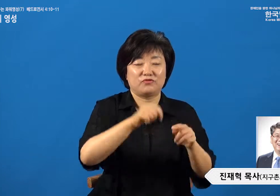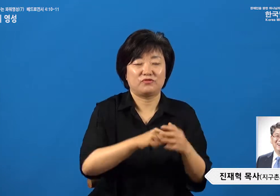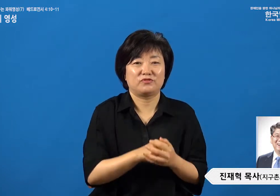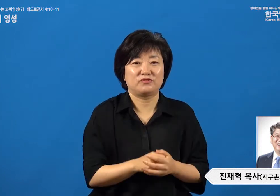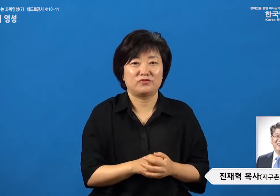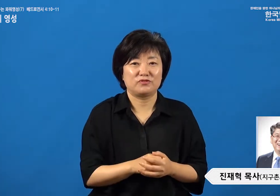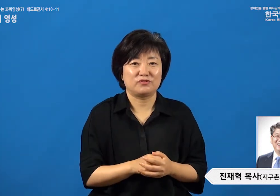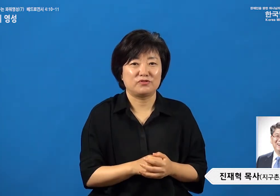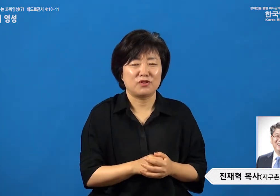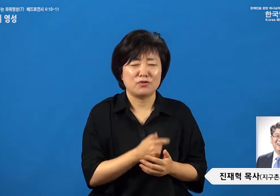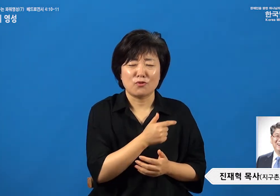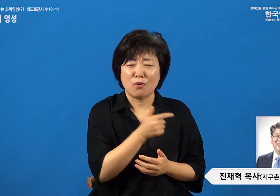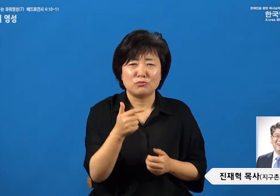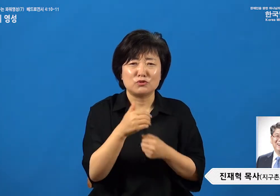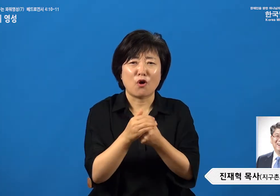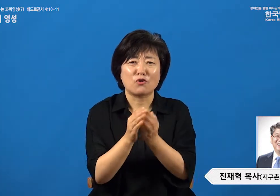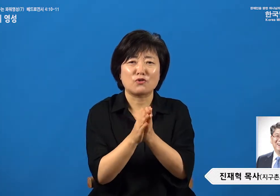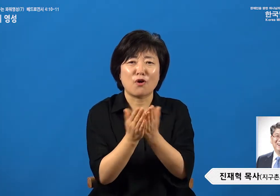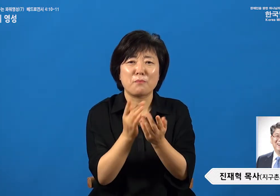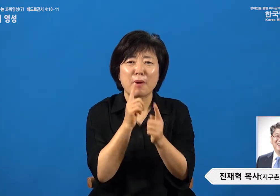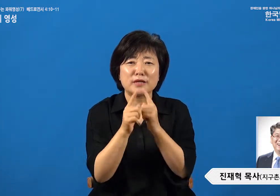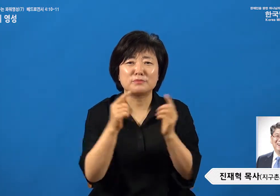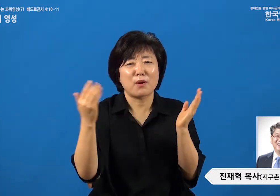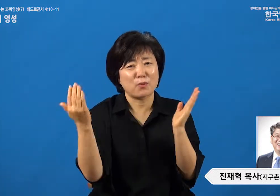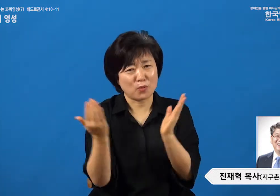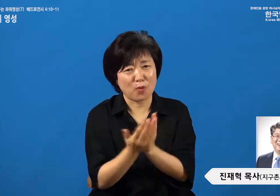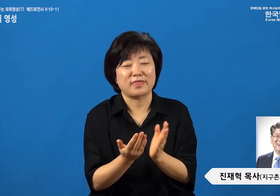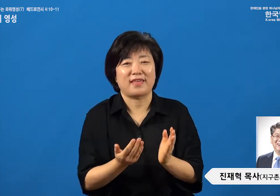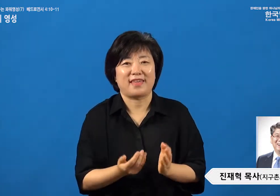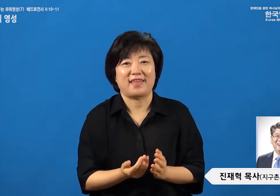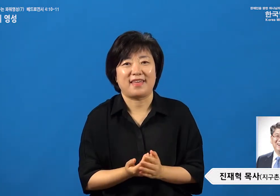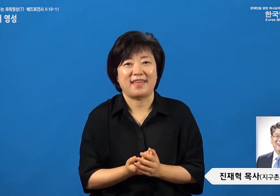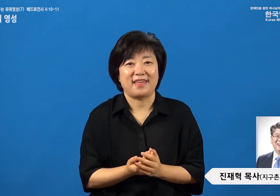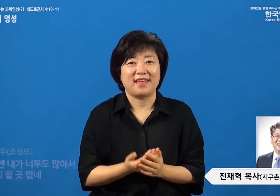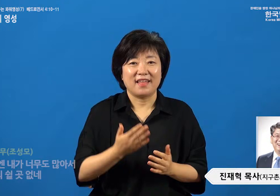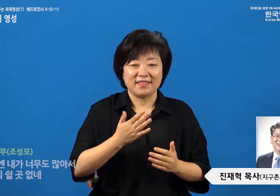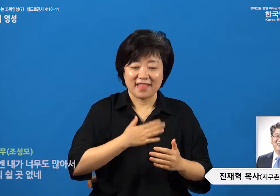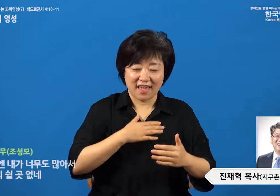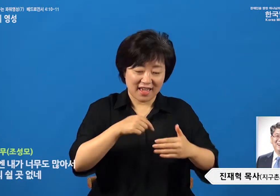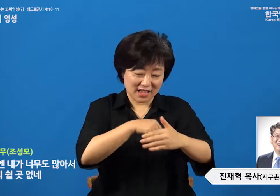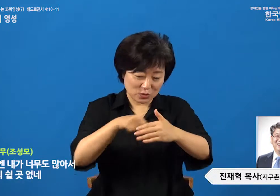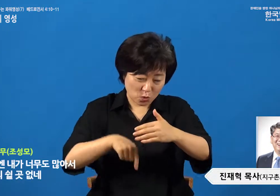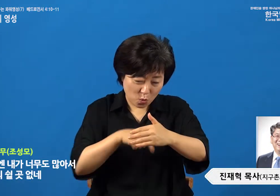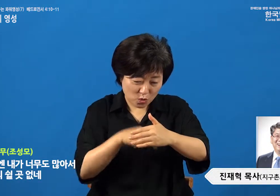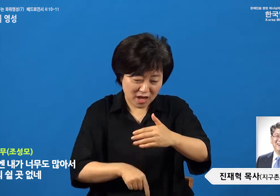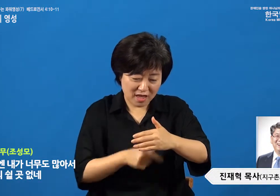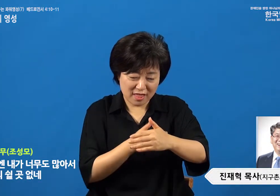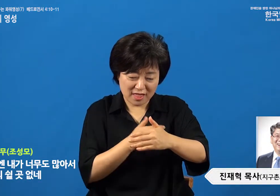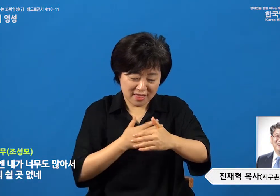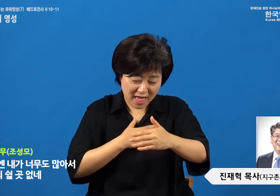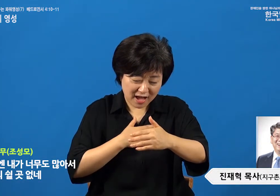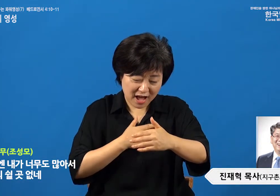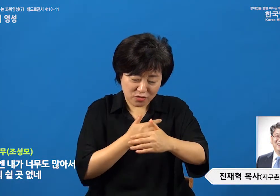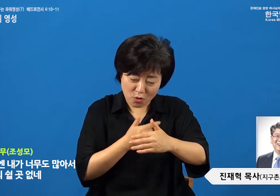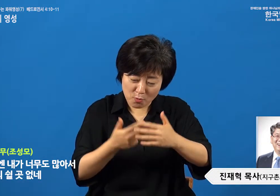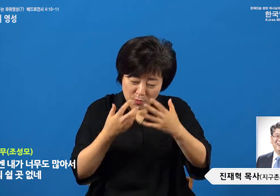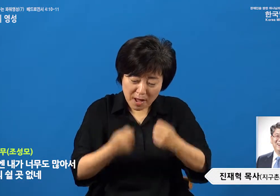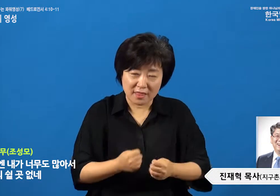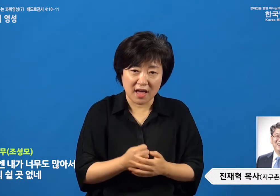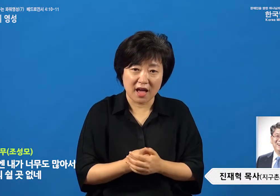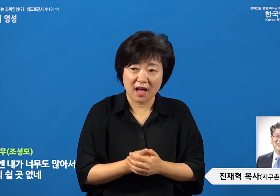지극히도 성경적입니다. 한번 보십시오. 내 속엔 내가 너무도